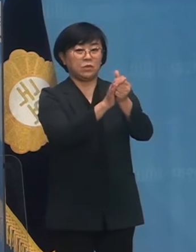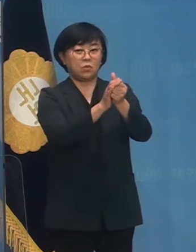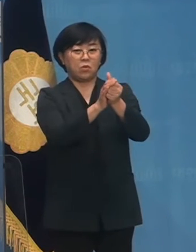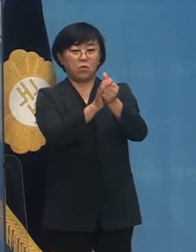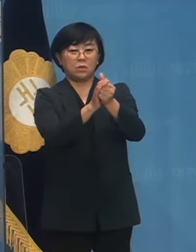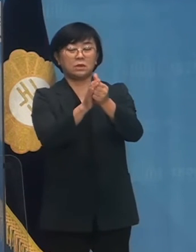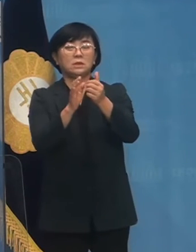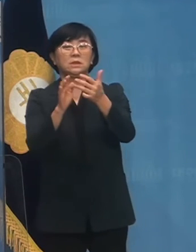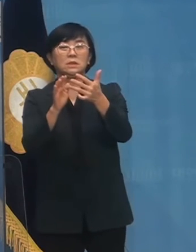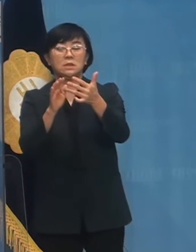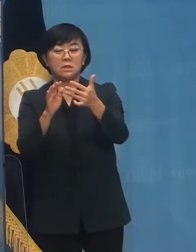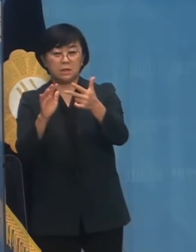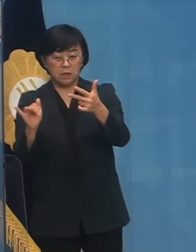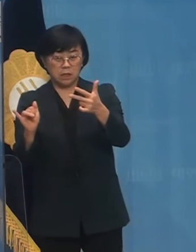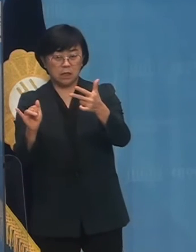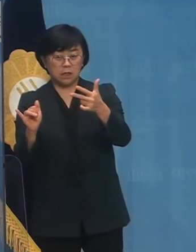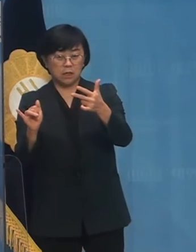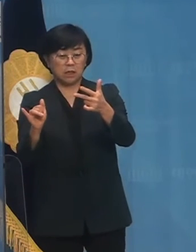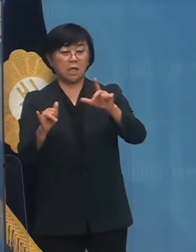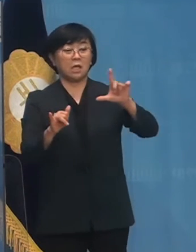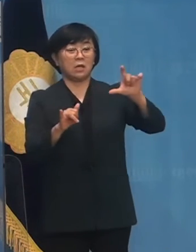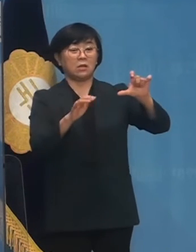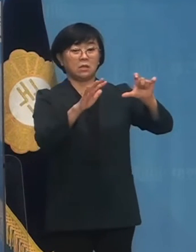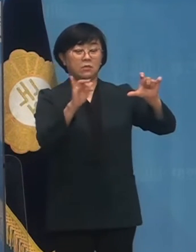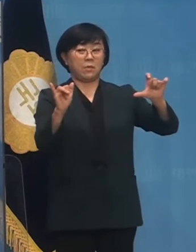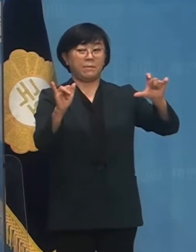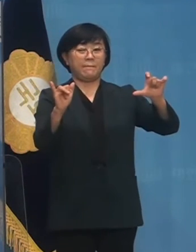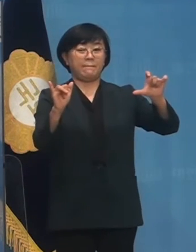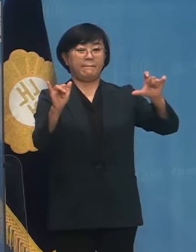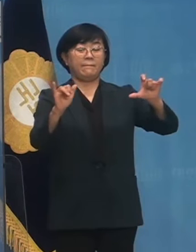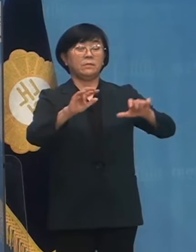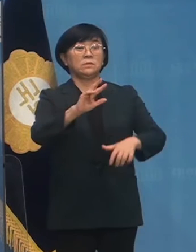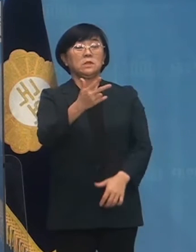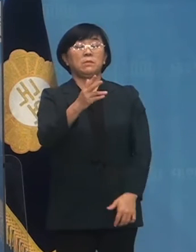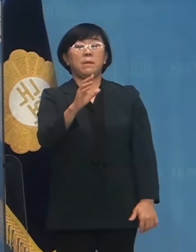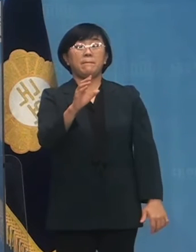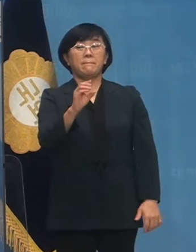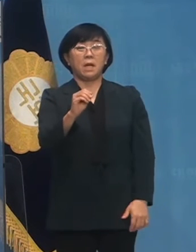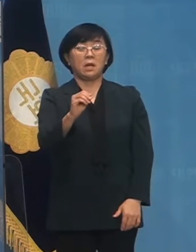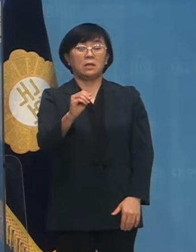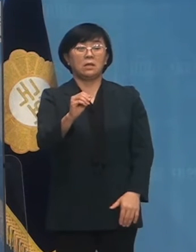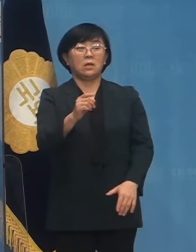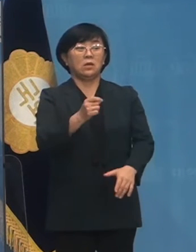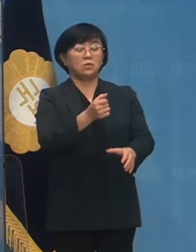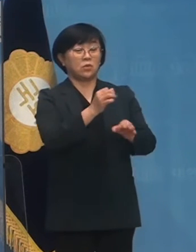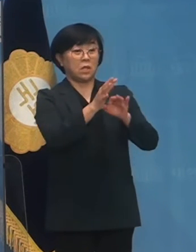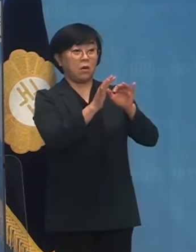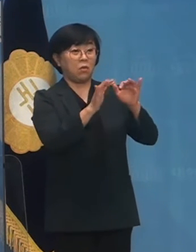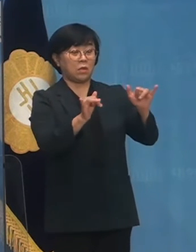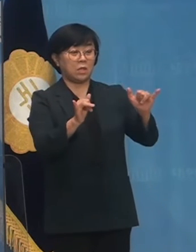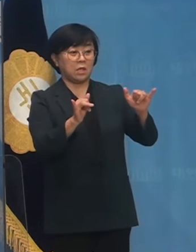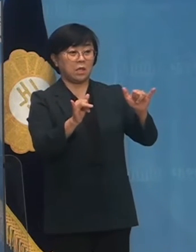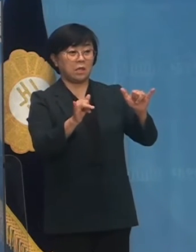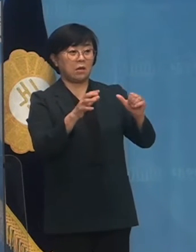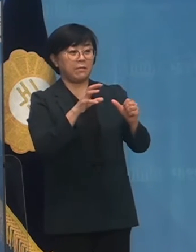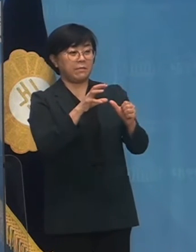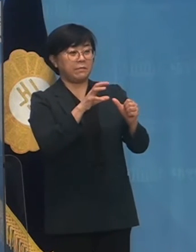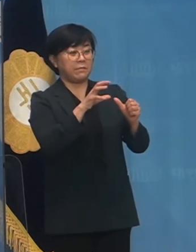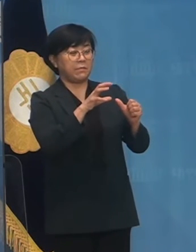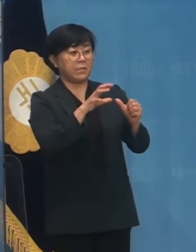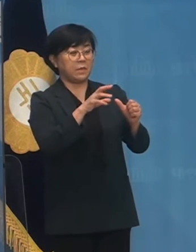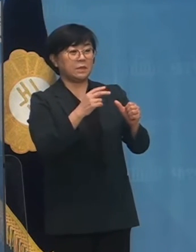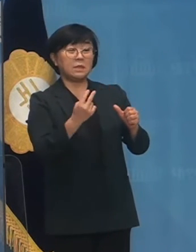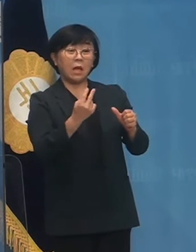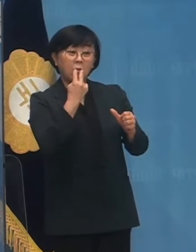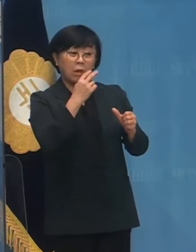위촉직위원 7, 단 15명이 700만 소상공인의 명주를 쥐고